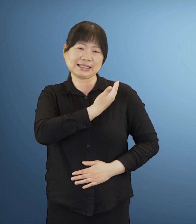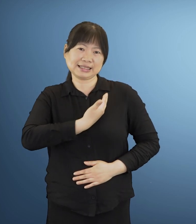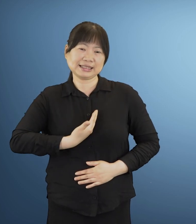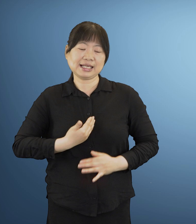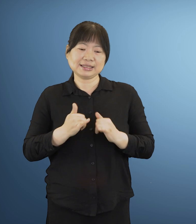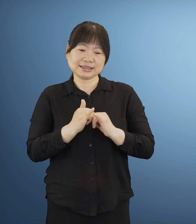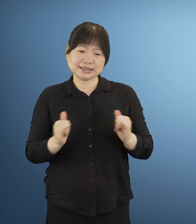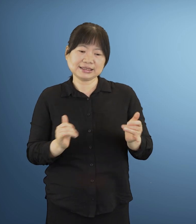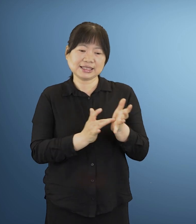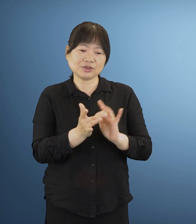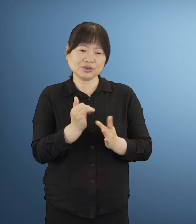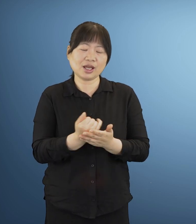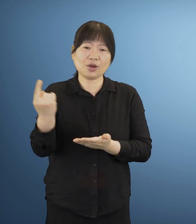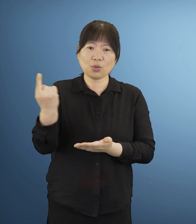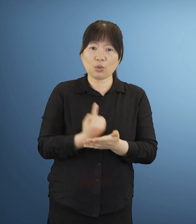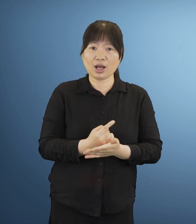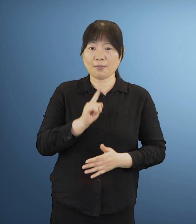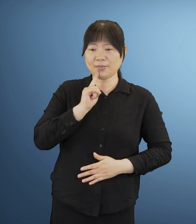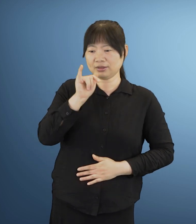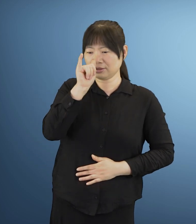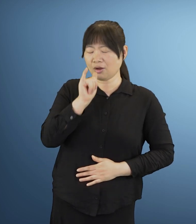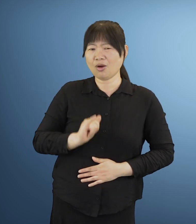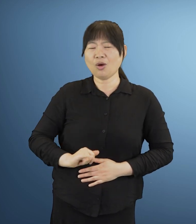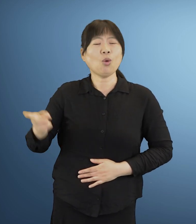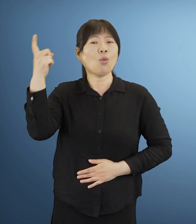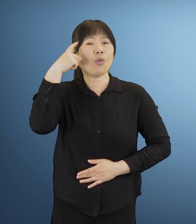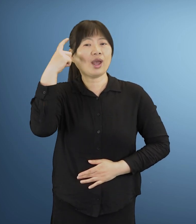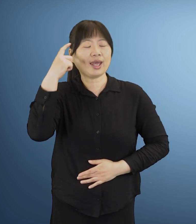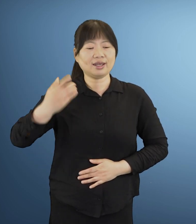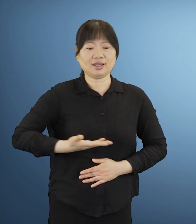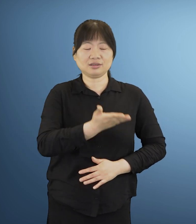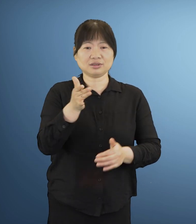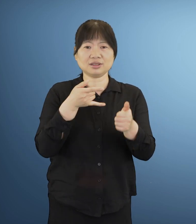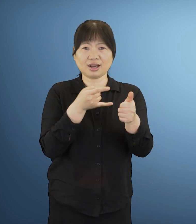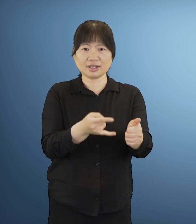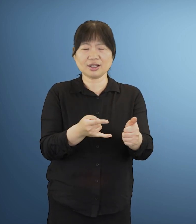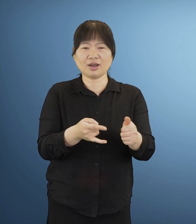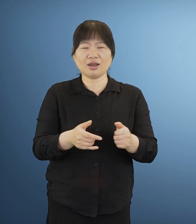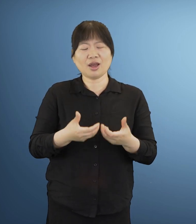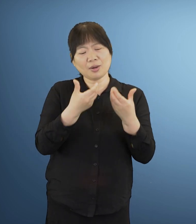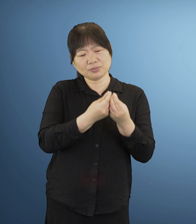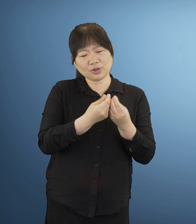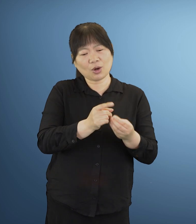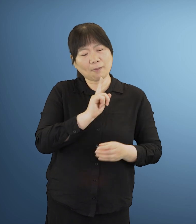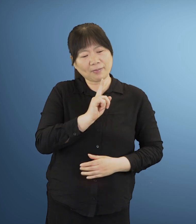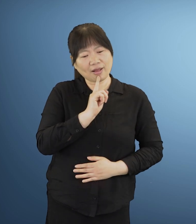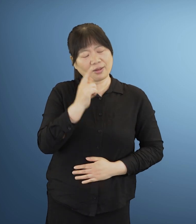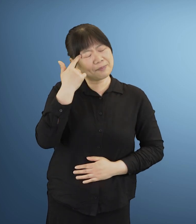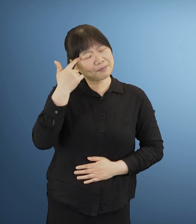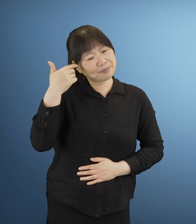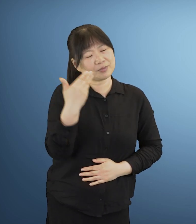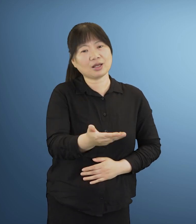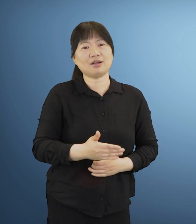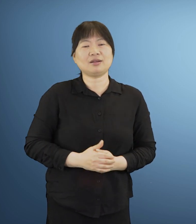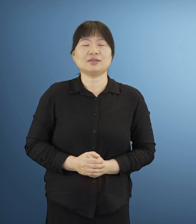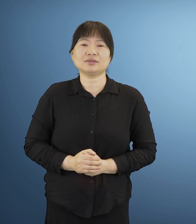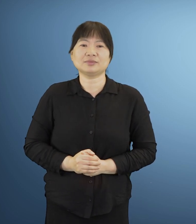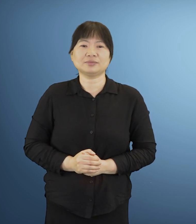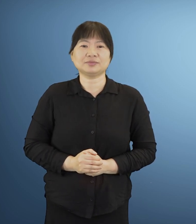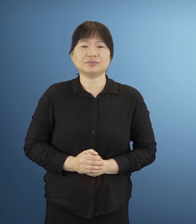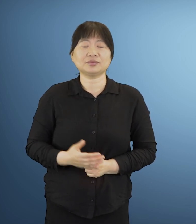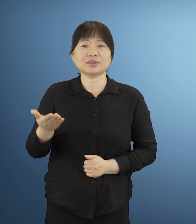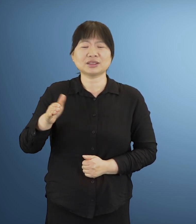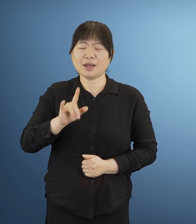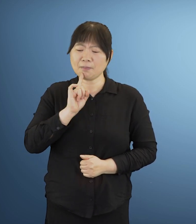제자들이 예수께 나와 이르되 어찌하여 그들에게 비유로 말씀하시나이까?